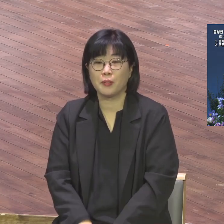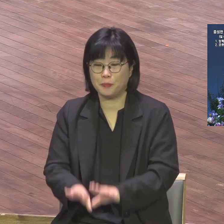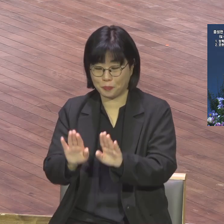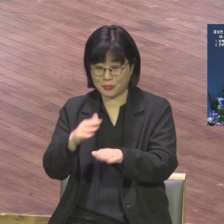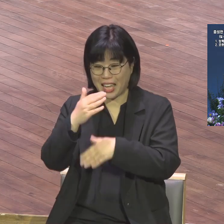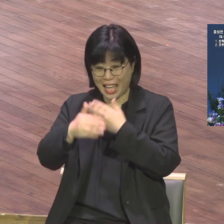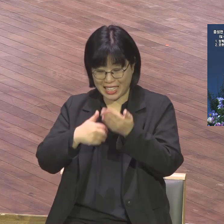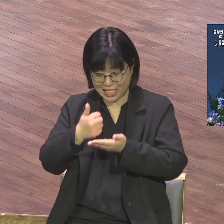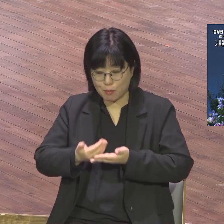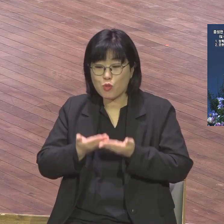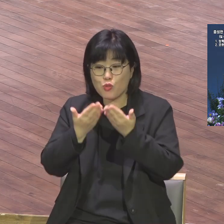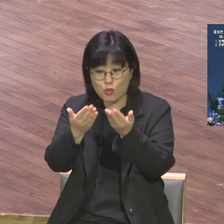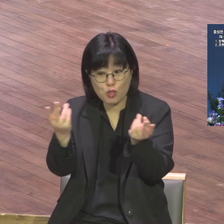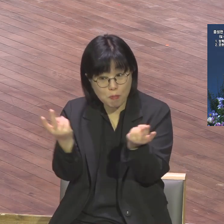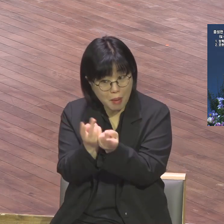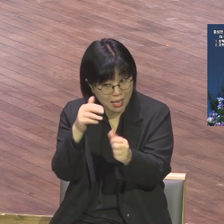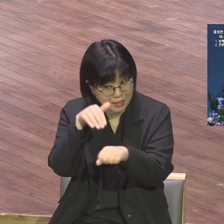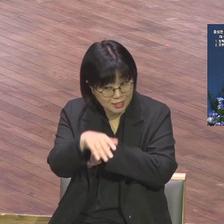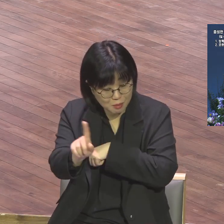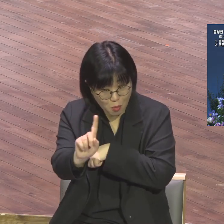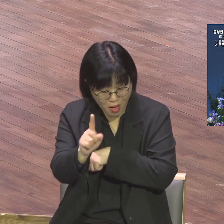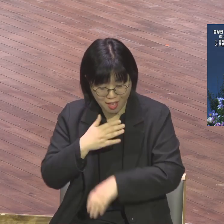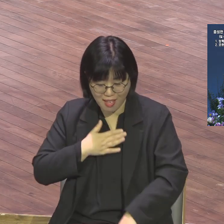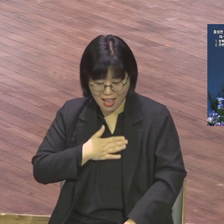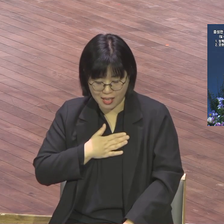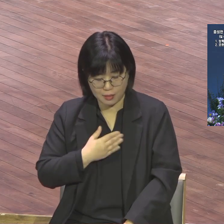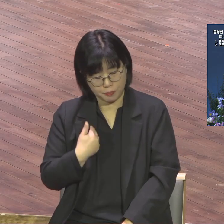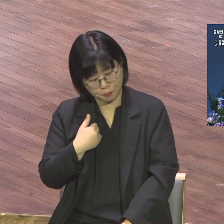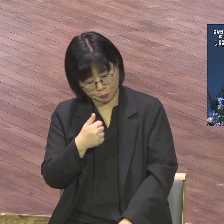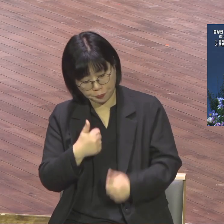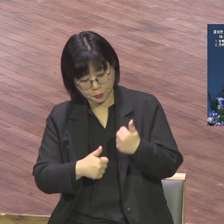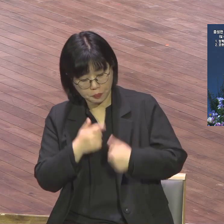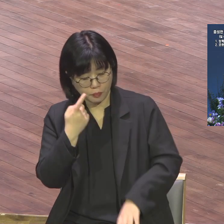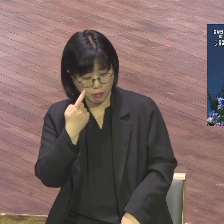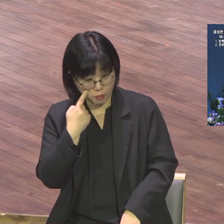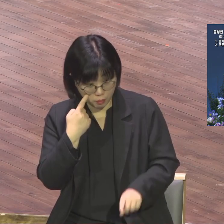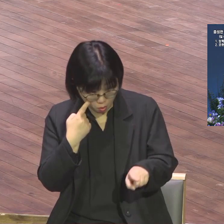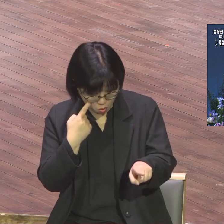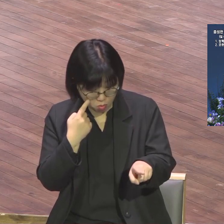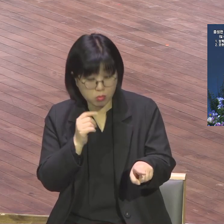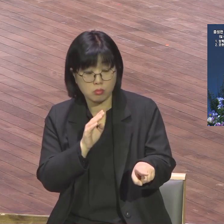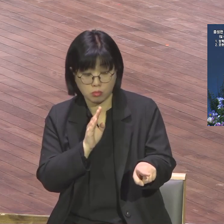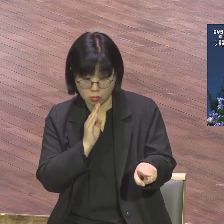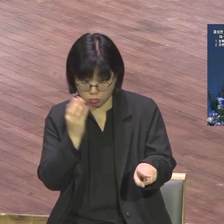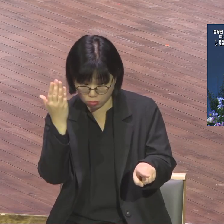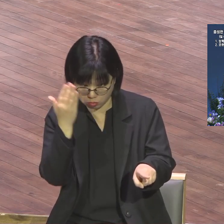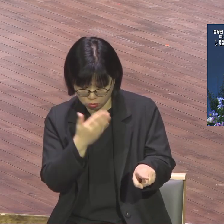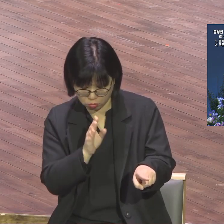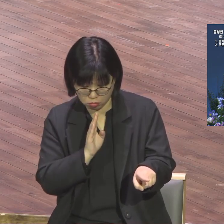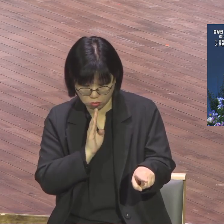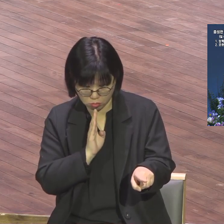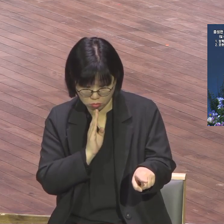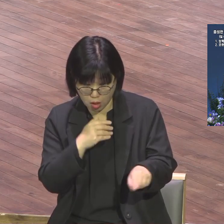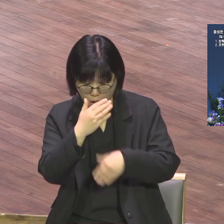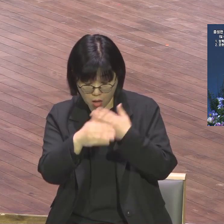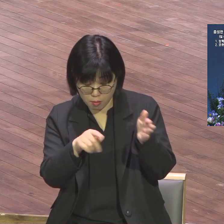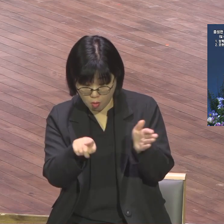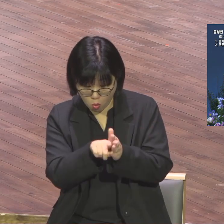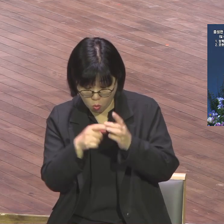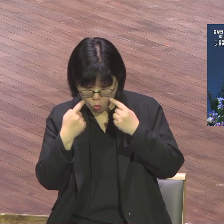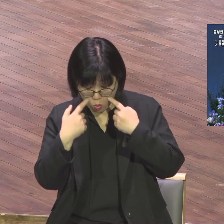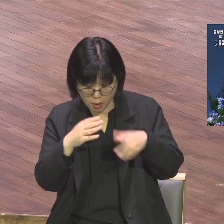체크합니다. 어려움 가운데 힘든 가운데 그 믿음을 깨어서 하나님을 바라보면서 언약